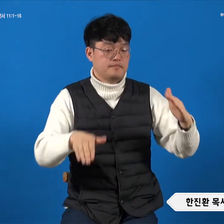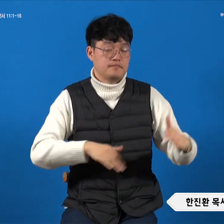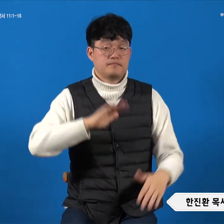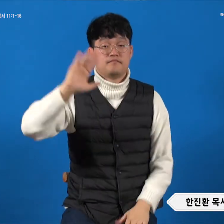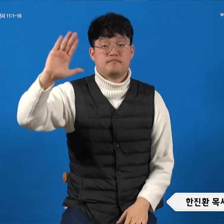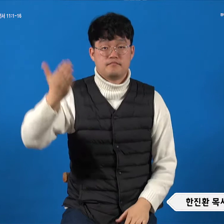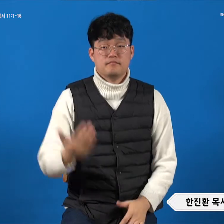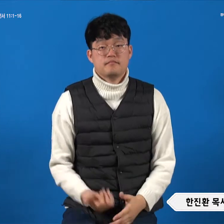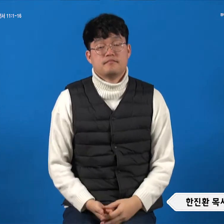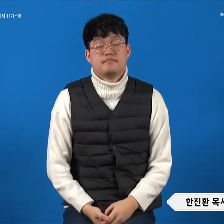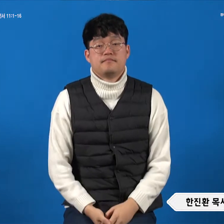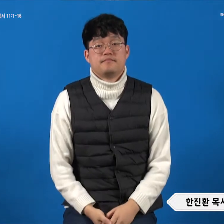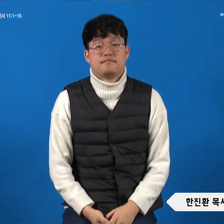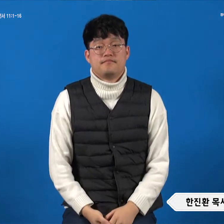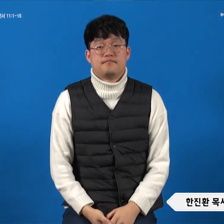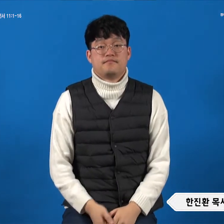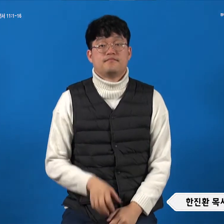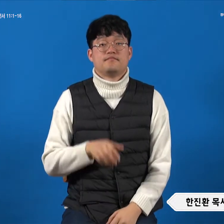것입니다.